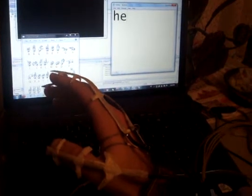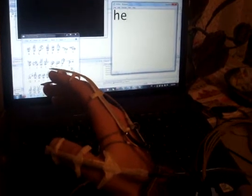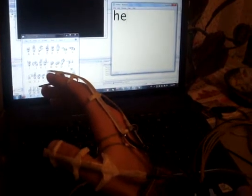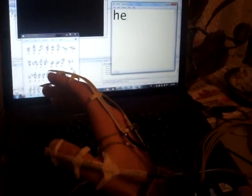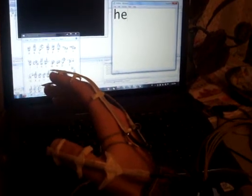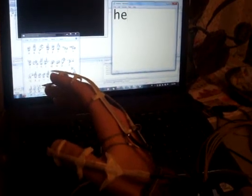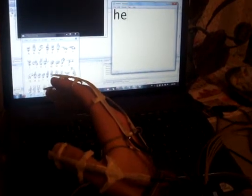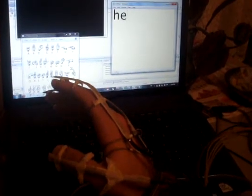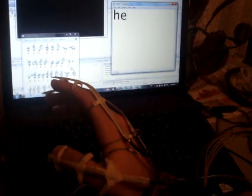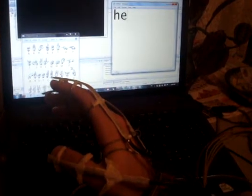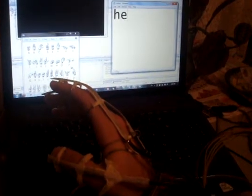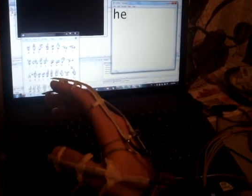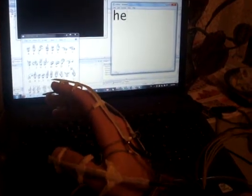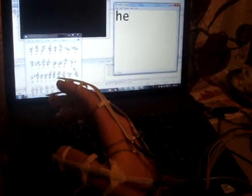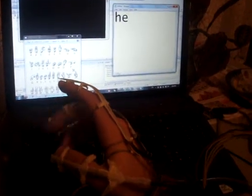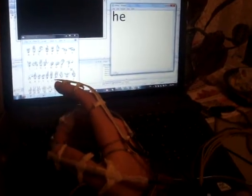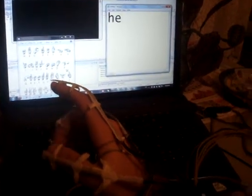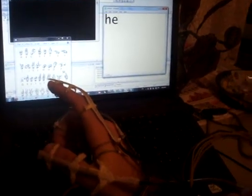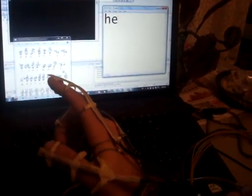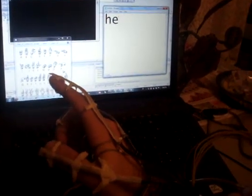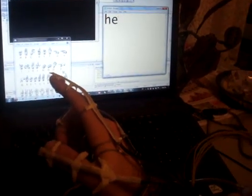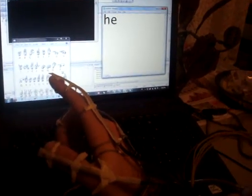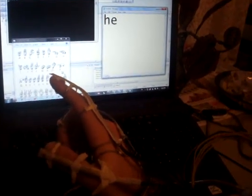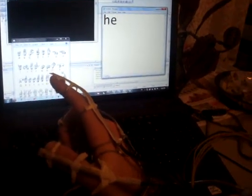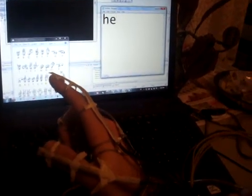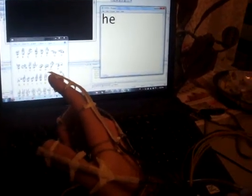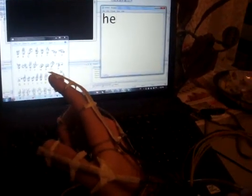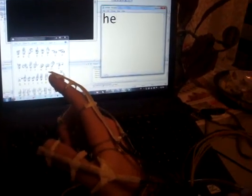Așa. Cum arată, așa arată tu.